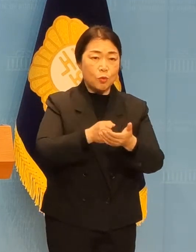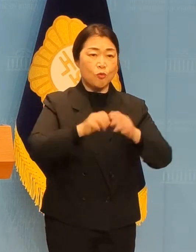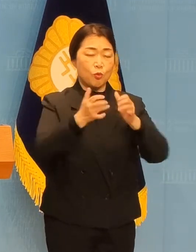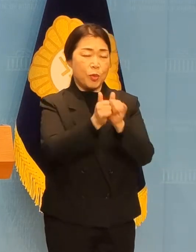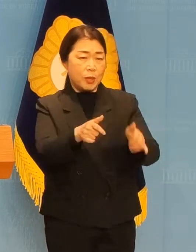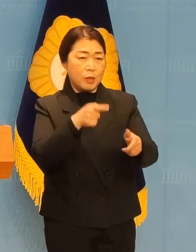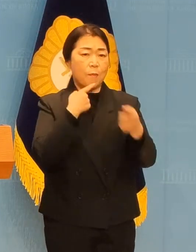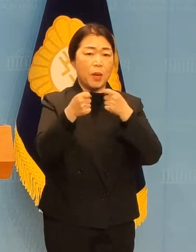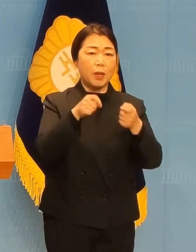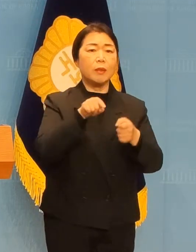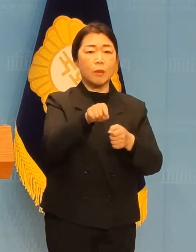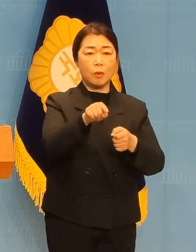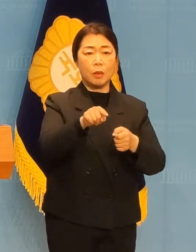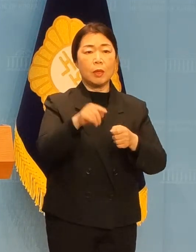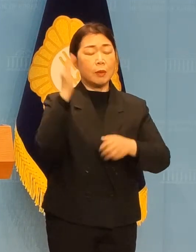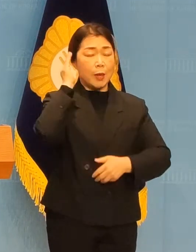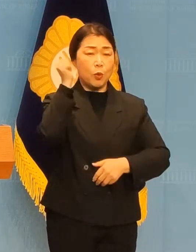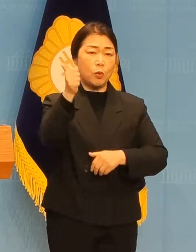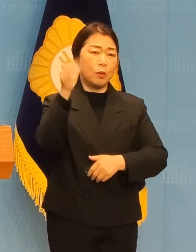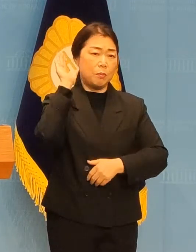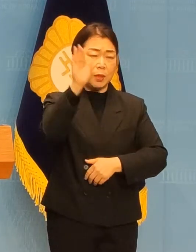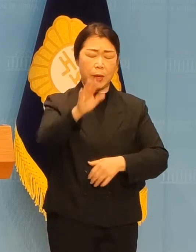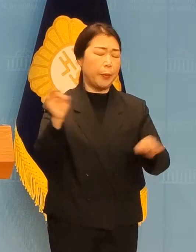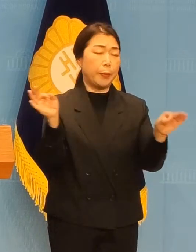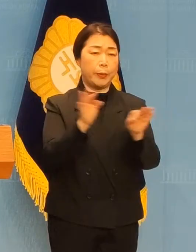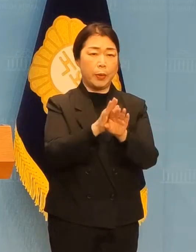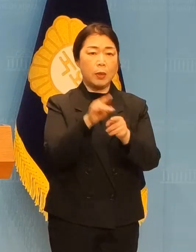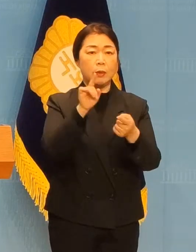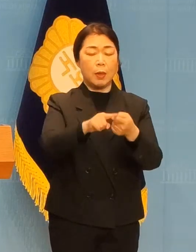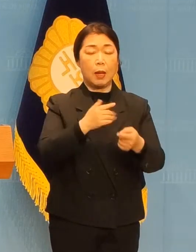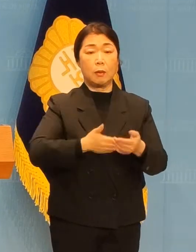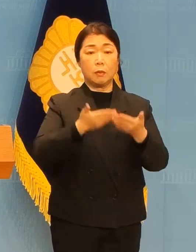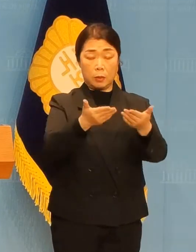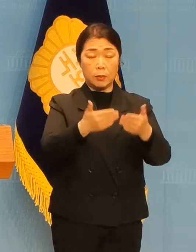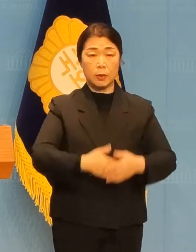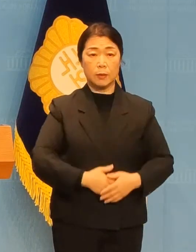사실을 증명해 주실 것을 강력히 촉구합니다.